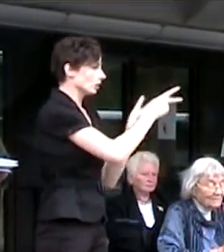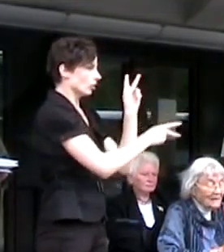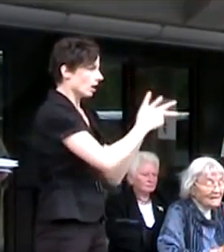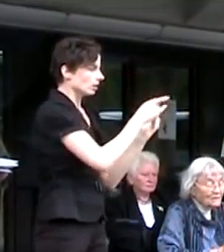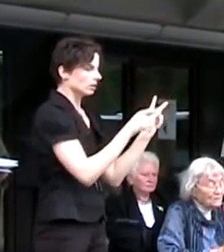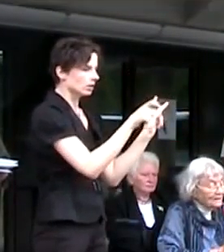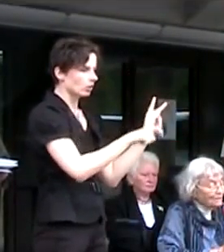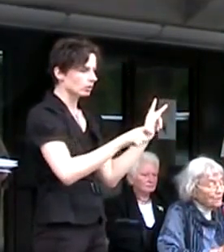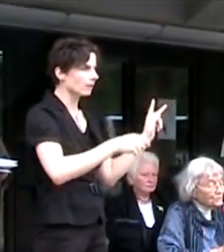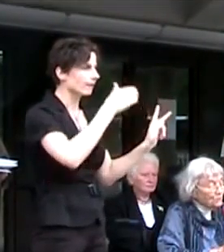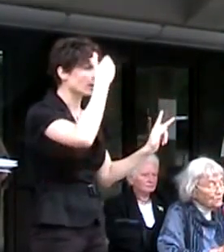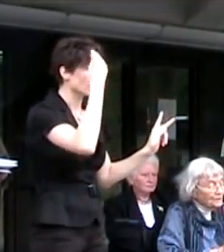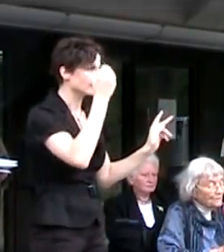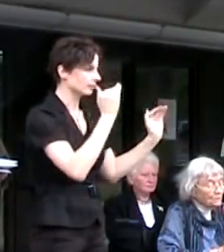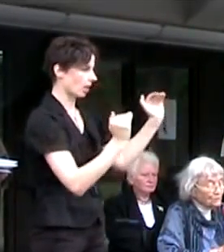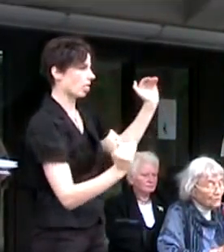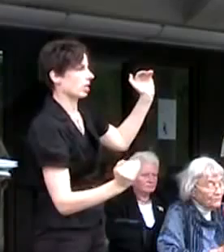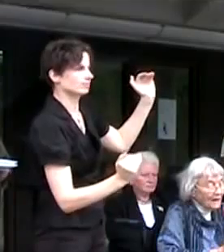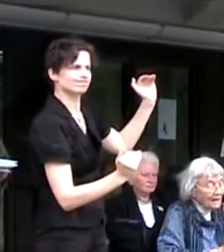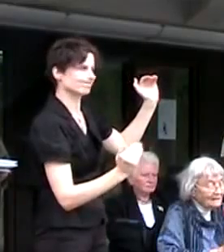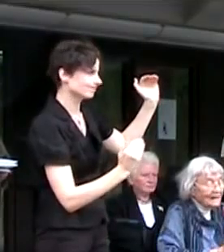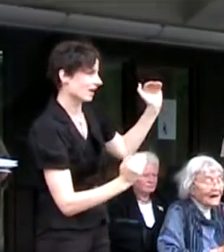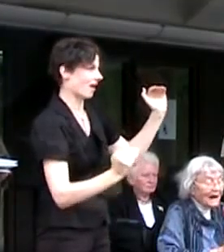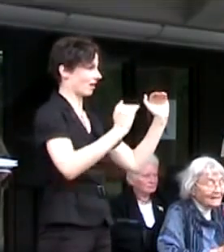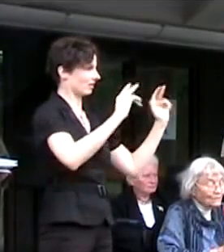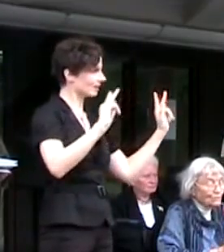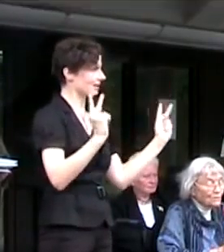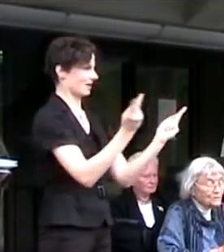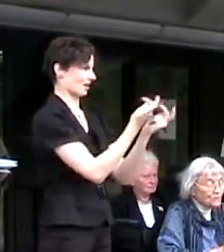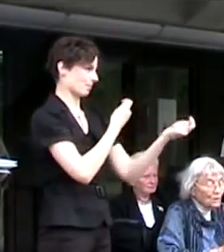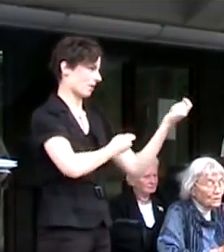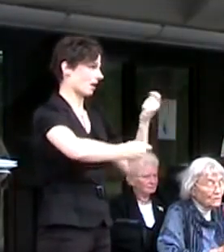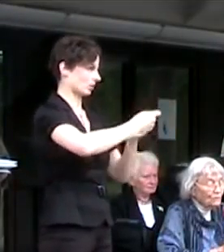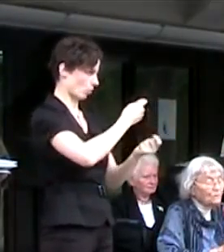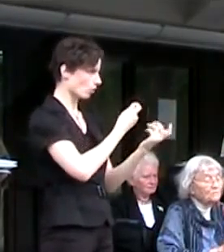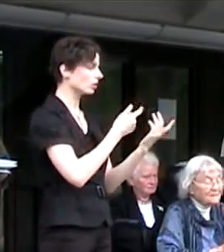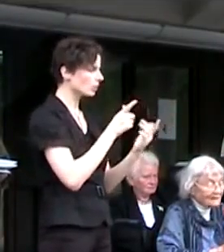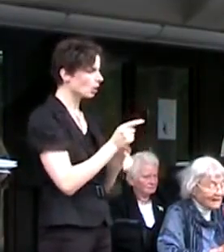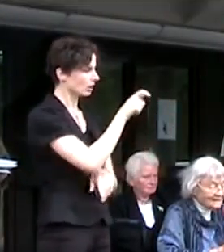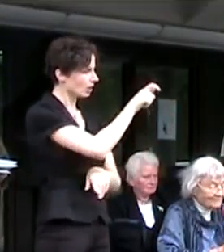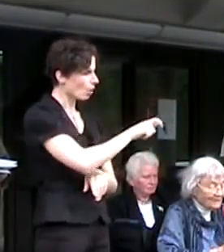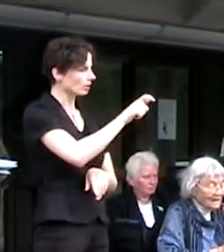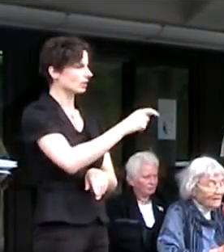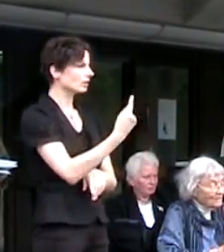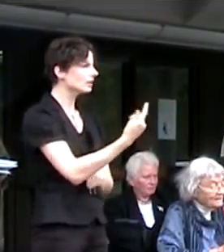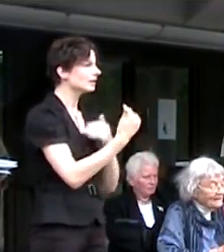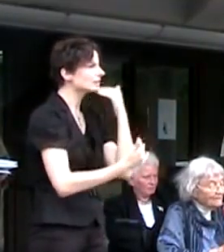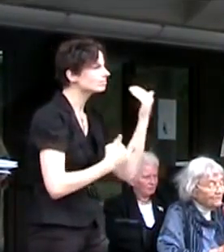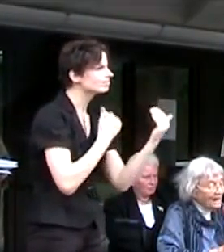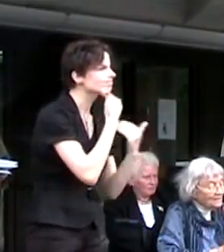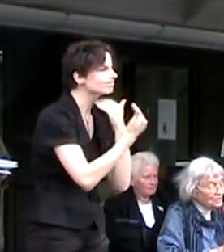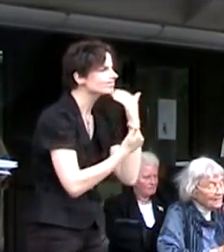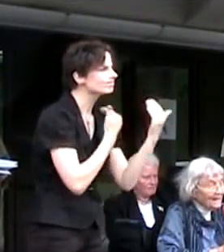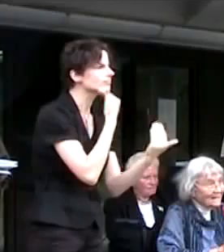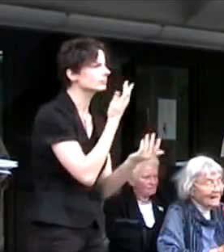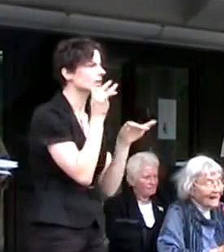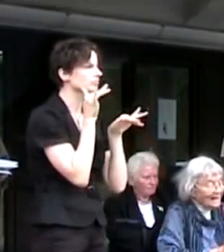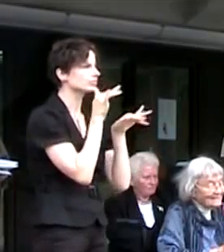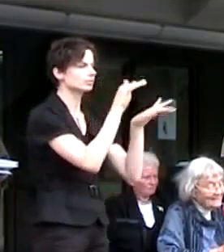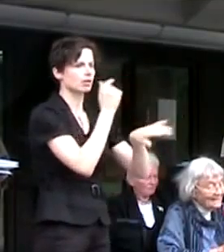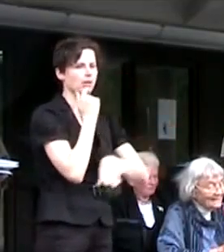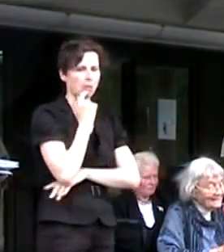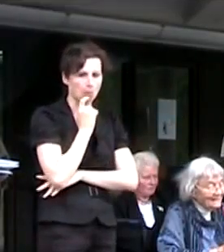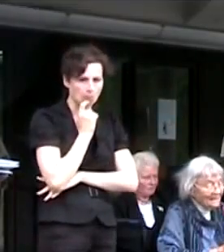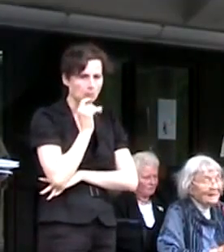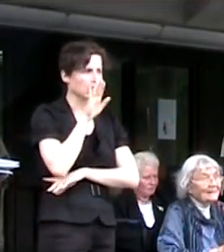Einzelne, die durch ihre persönliche Betroffenheit andere überzeugen und mitreißen, wie Sigrid Falkenstein